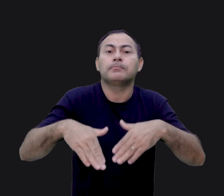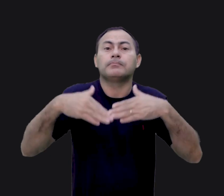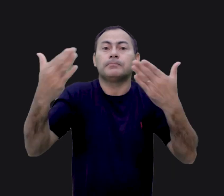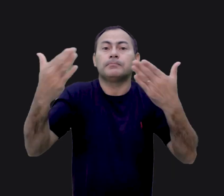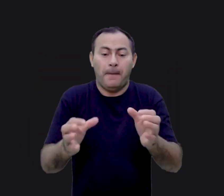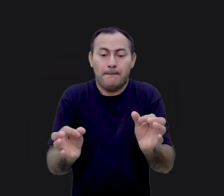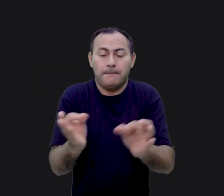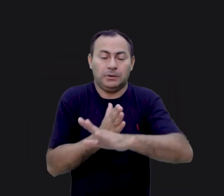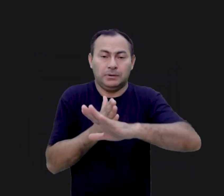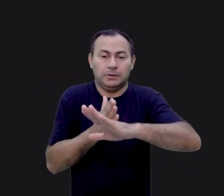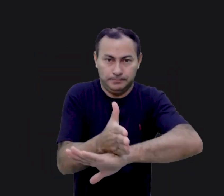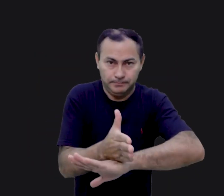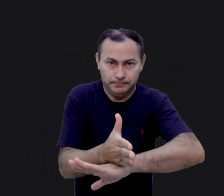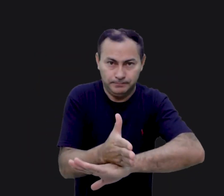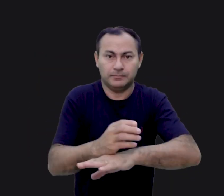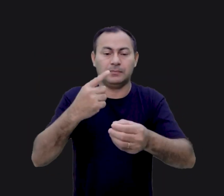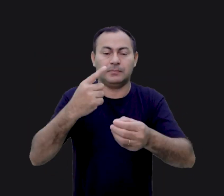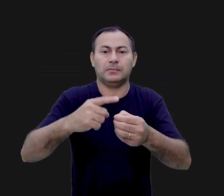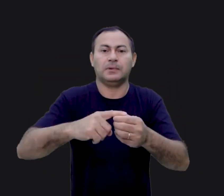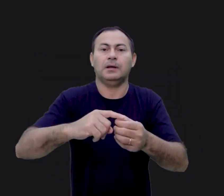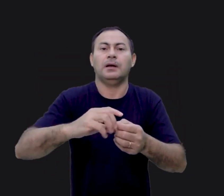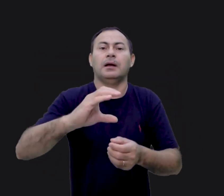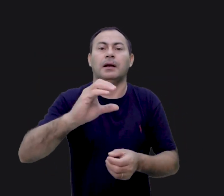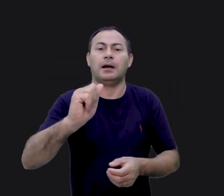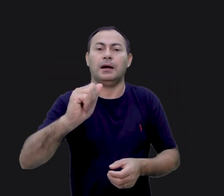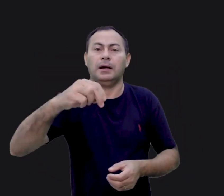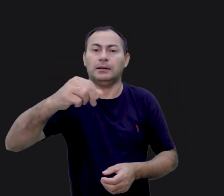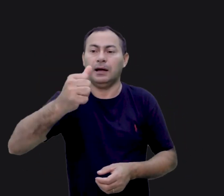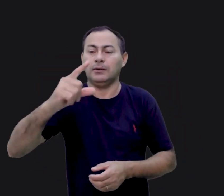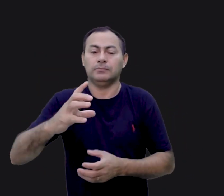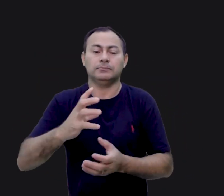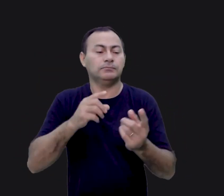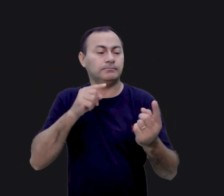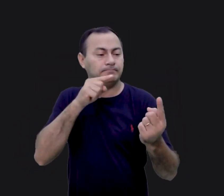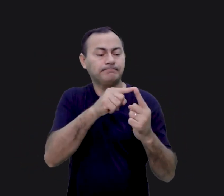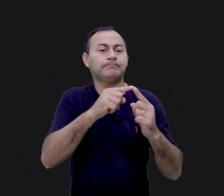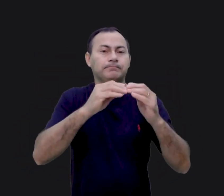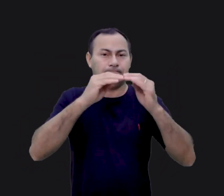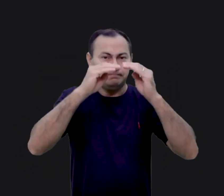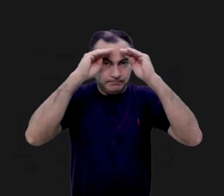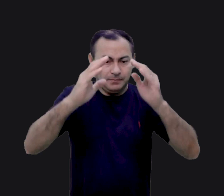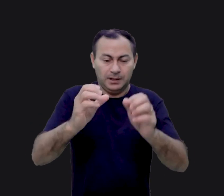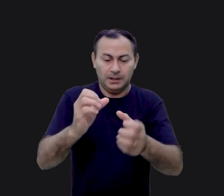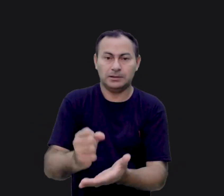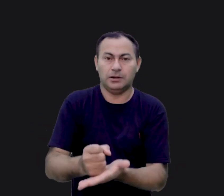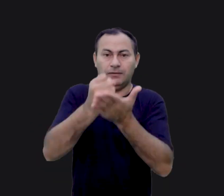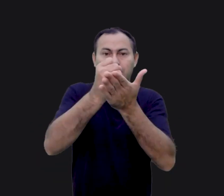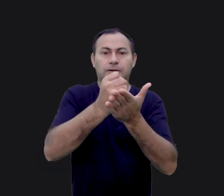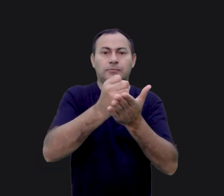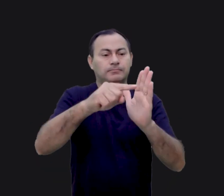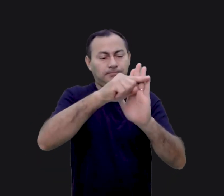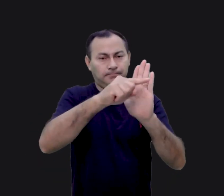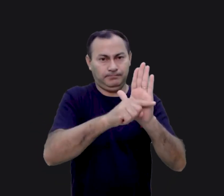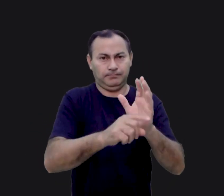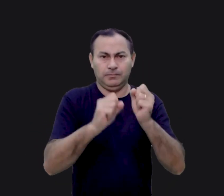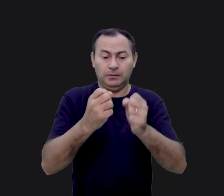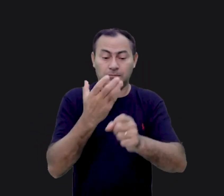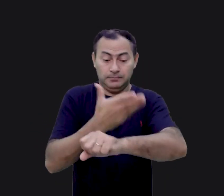quando ele estava pronto para invadir Canaã e cumprir o propósito da salvação mais uma vez podemos aplicar